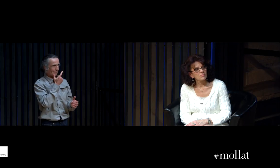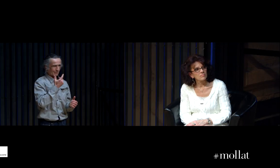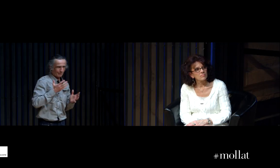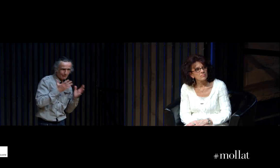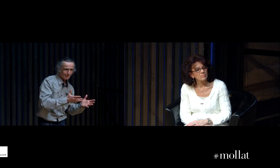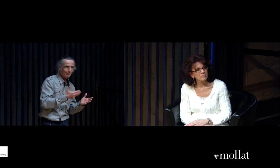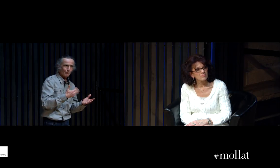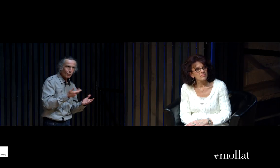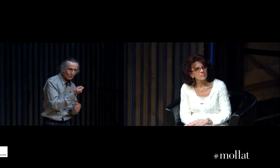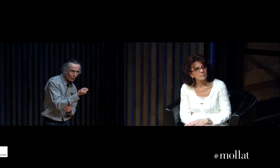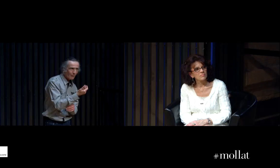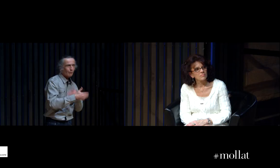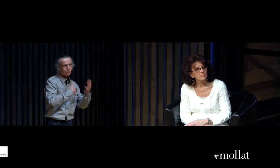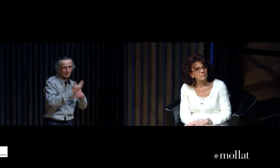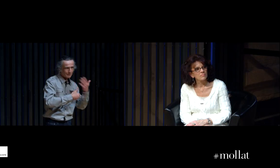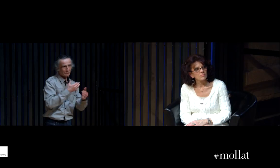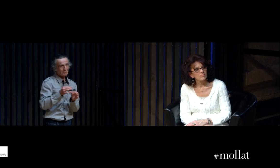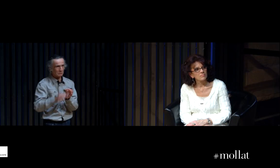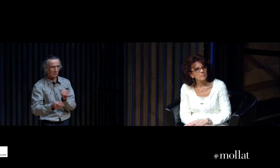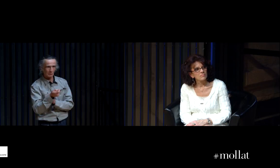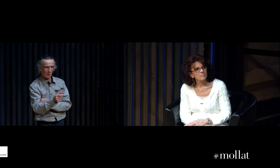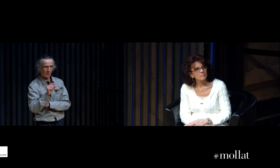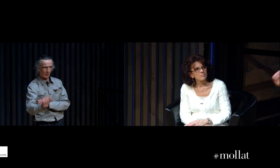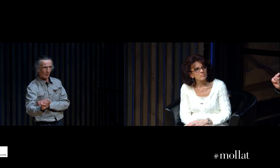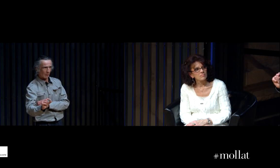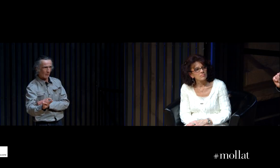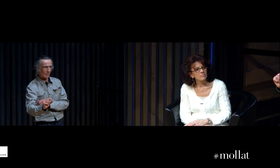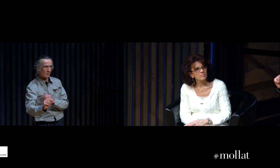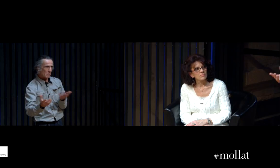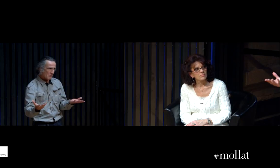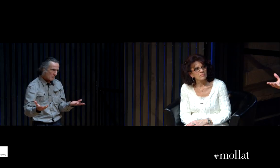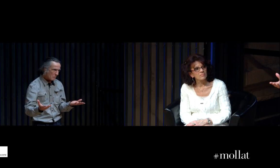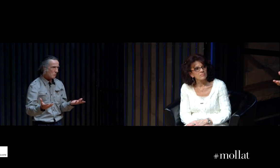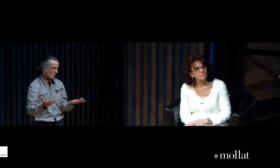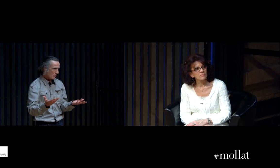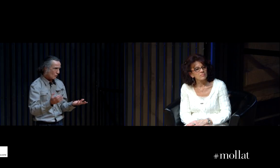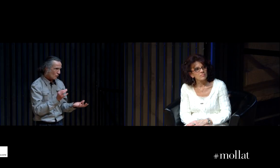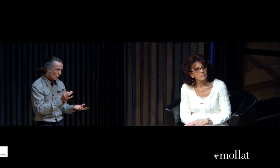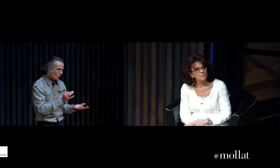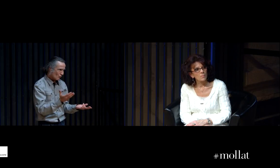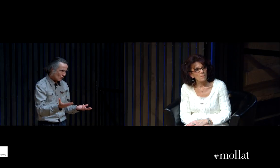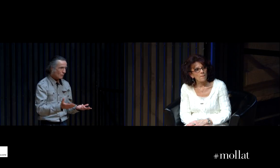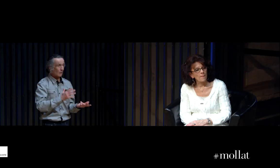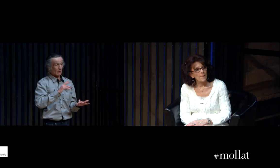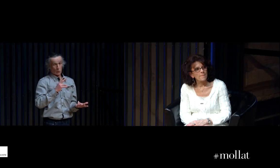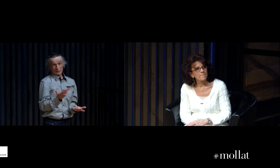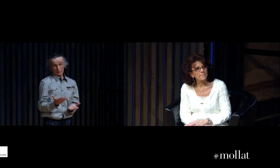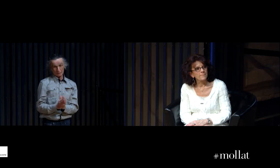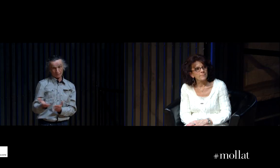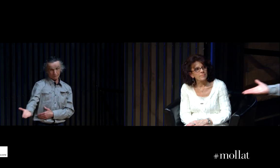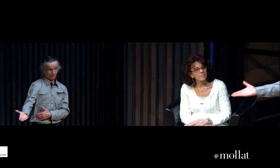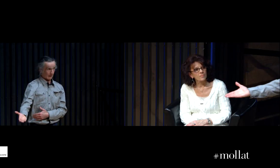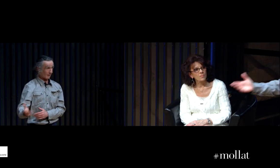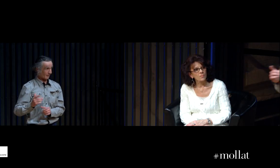jours d'engagement physique, d'engagement moral pour un résultat trop peu significatif.